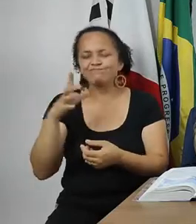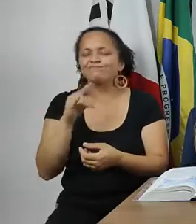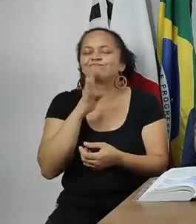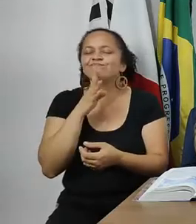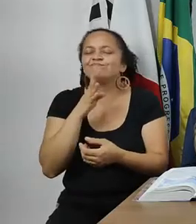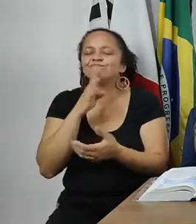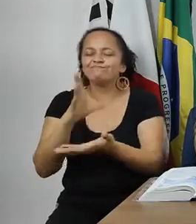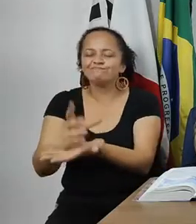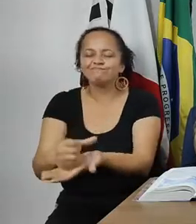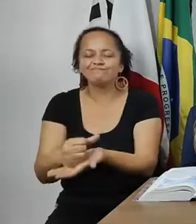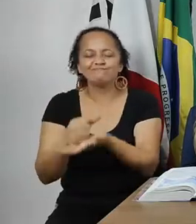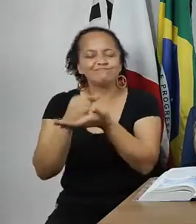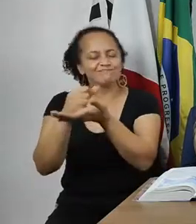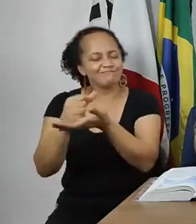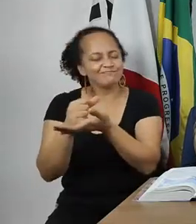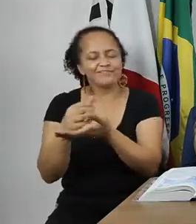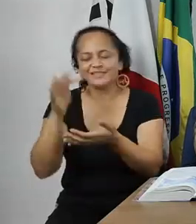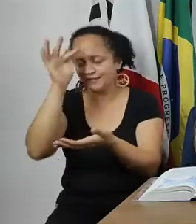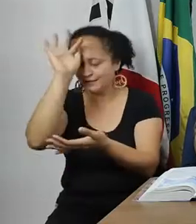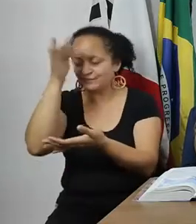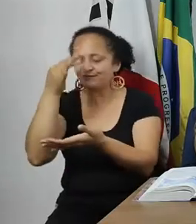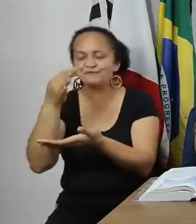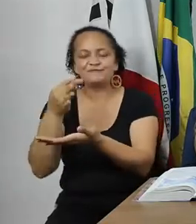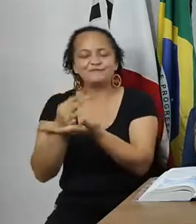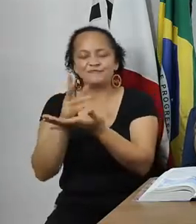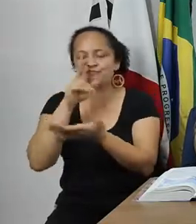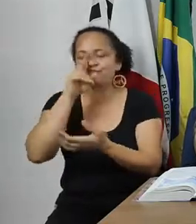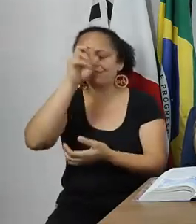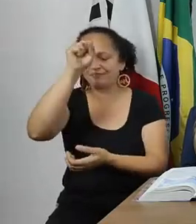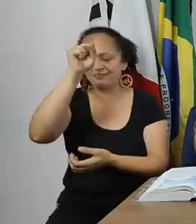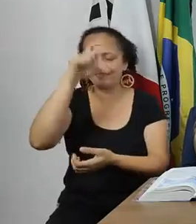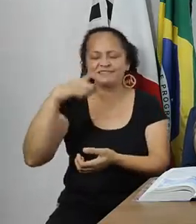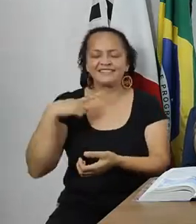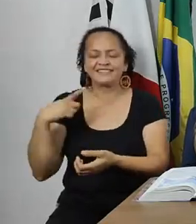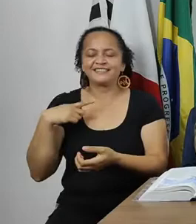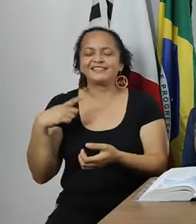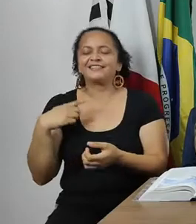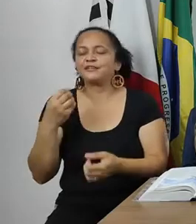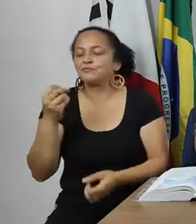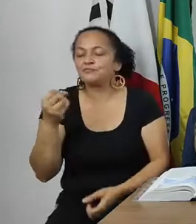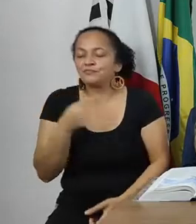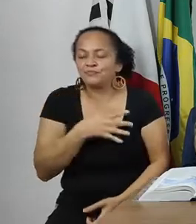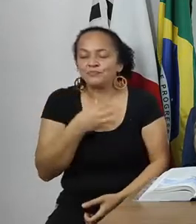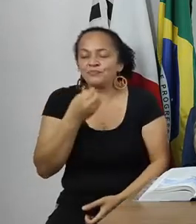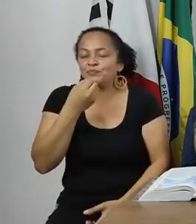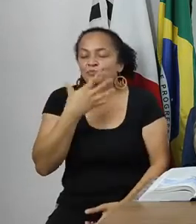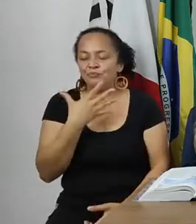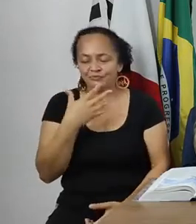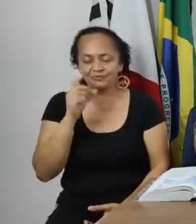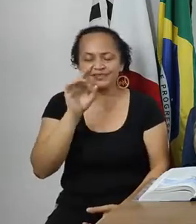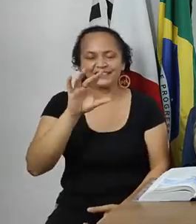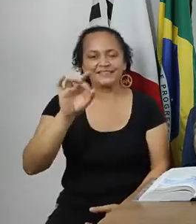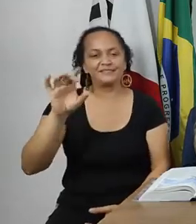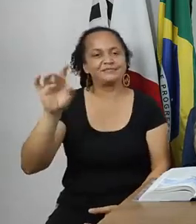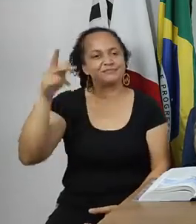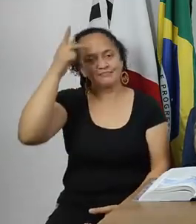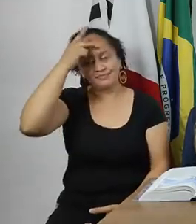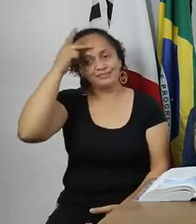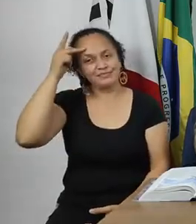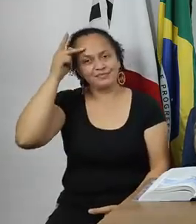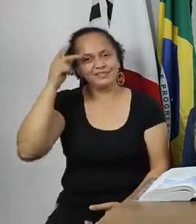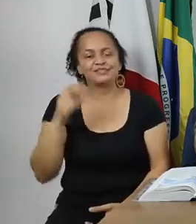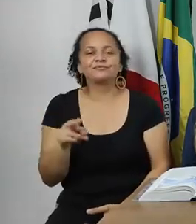seja fortalecida, que haja um renovo, Senhor, um novo ânimo para cada um que está ouvindo, meu